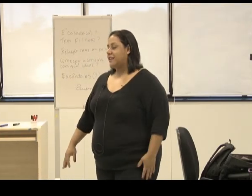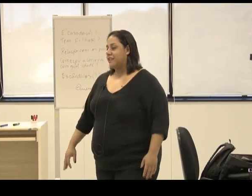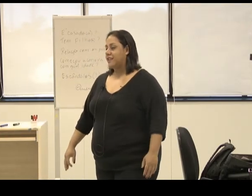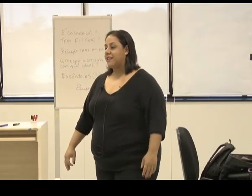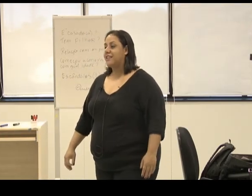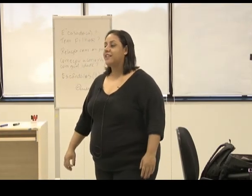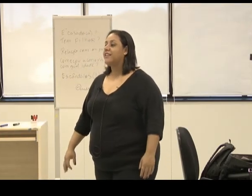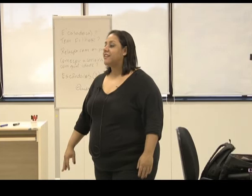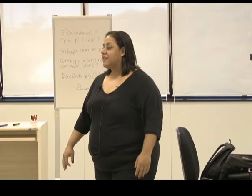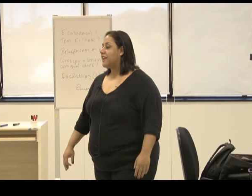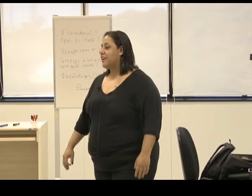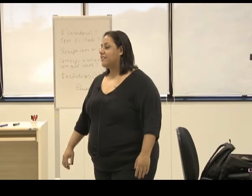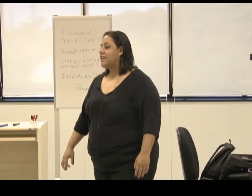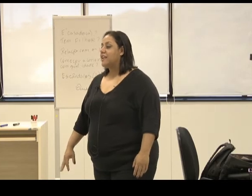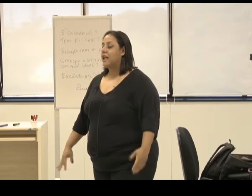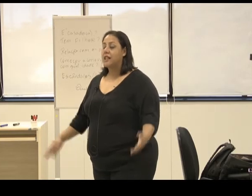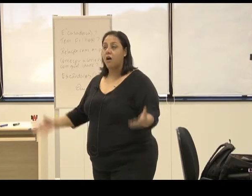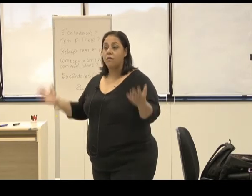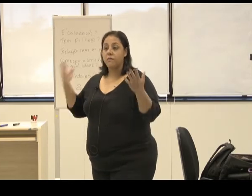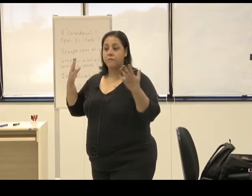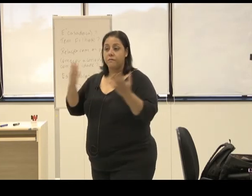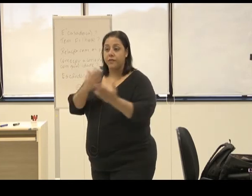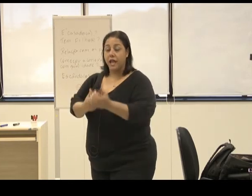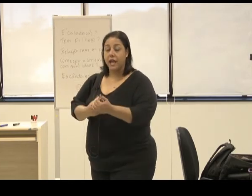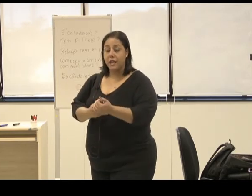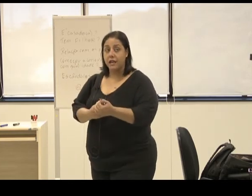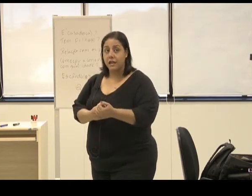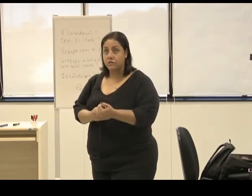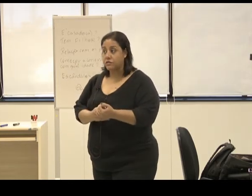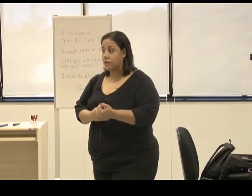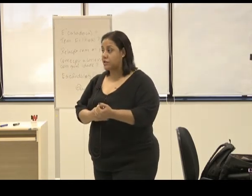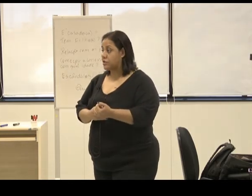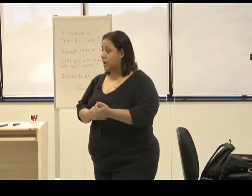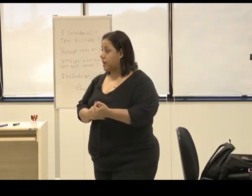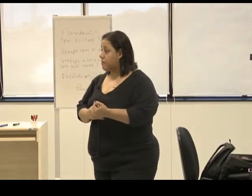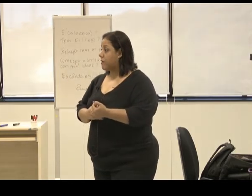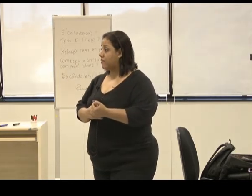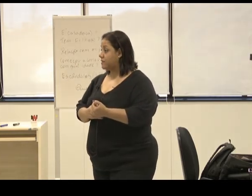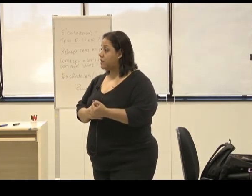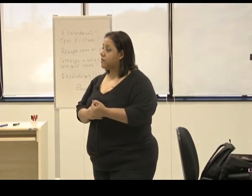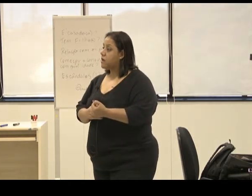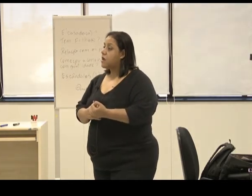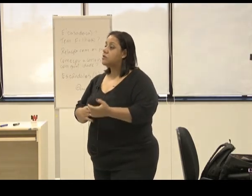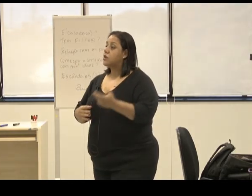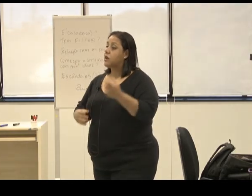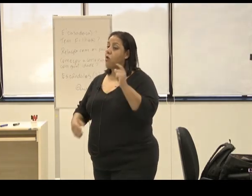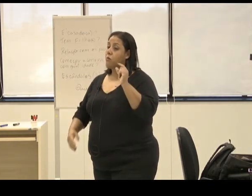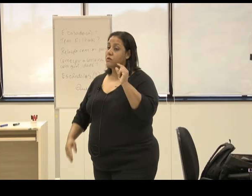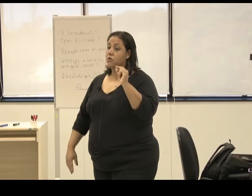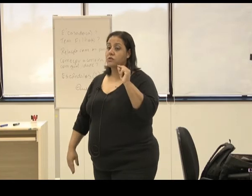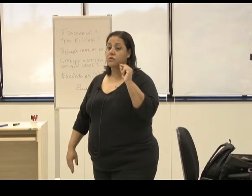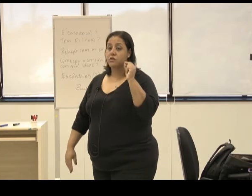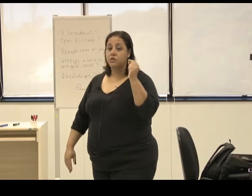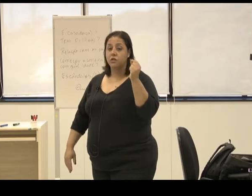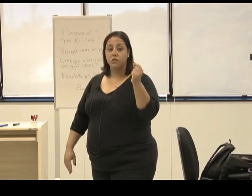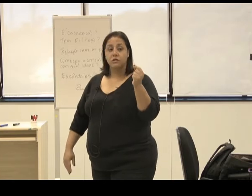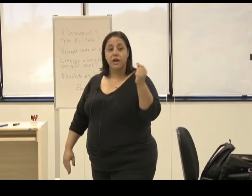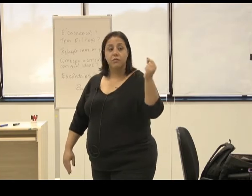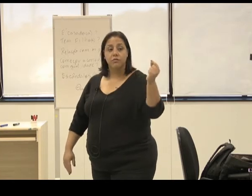Então, é isso que a gente tem para fazer. Só que algumas coisas a gente não consegue puxar uma